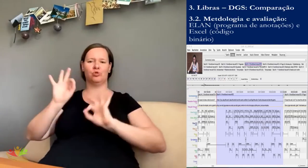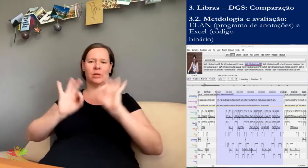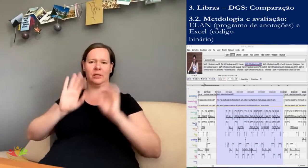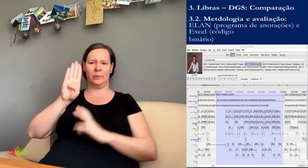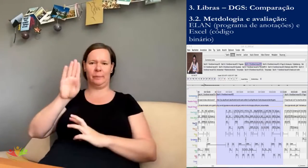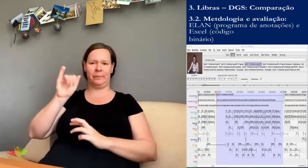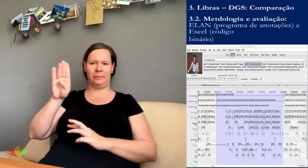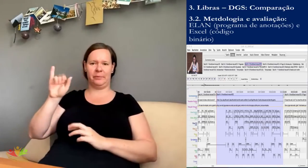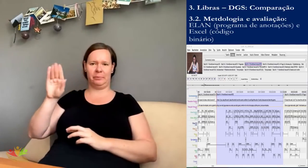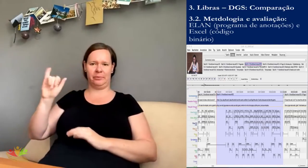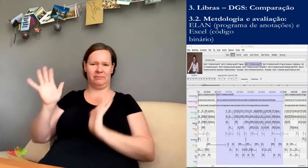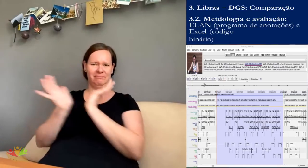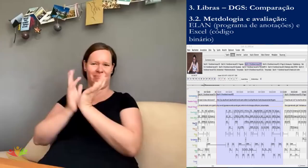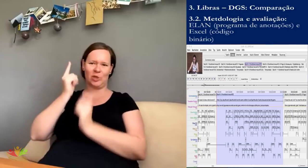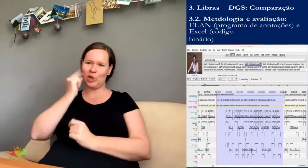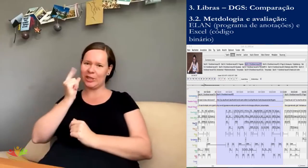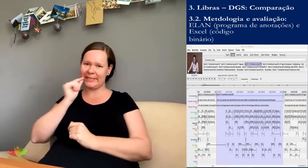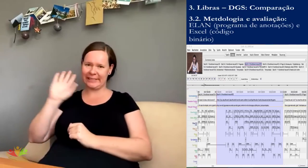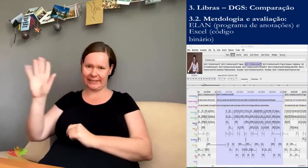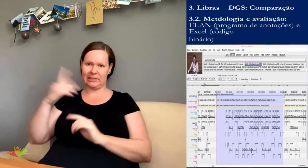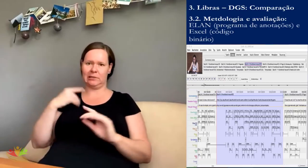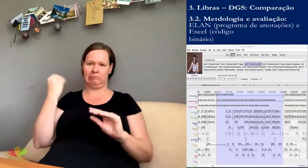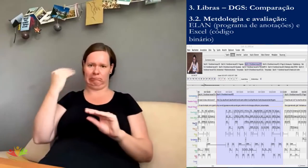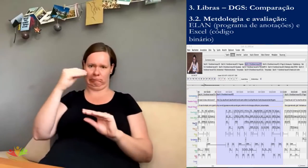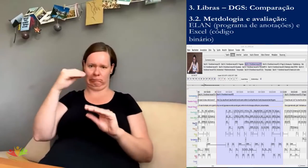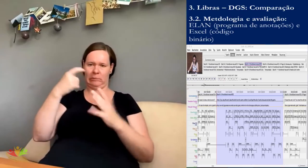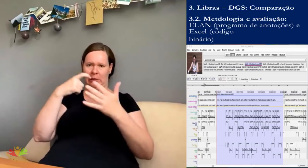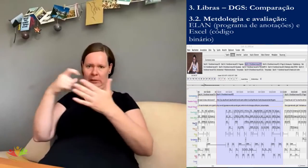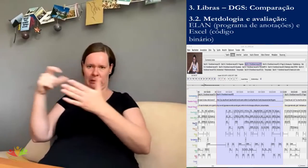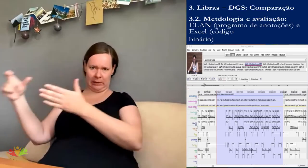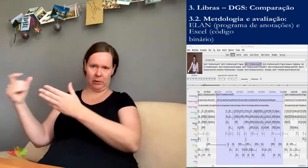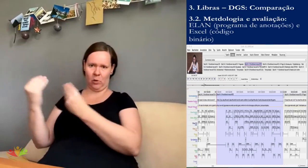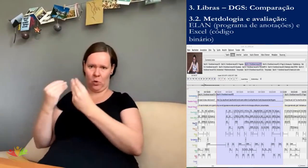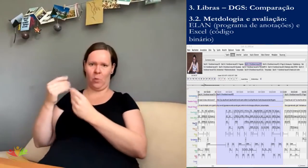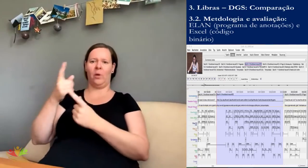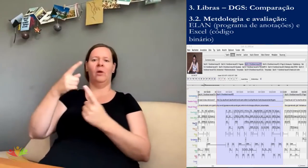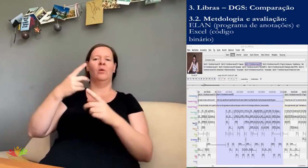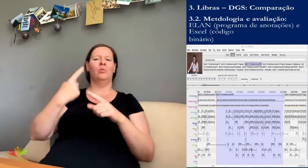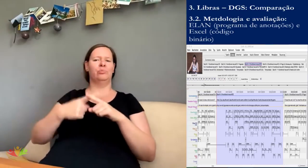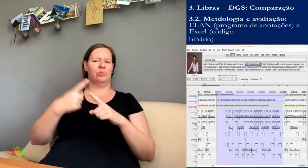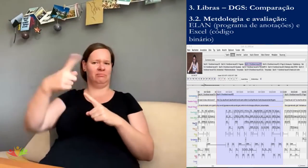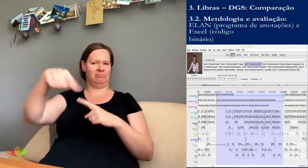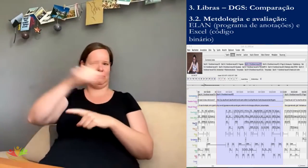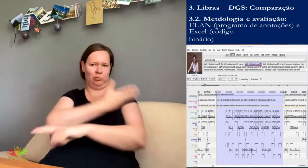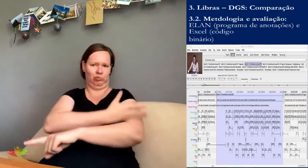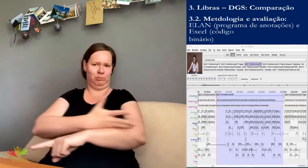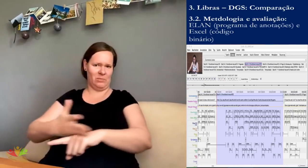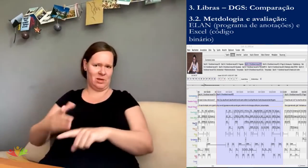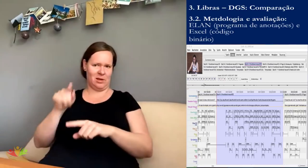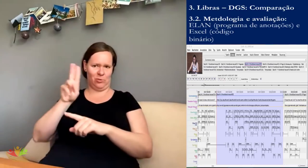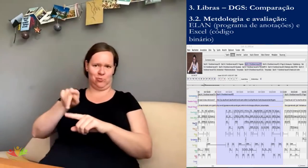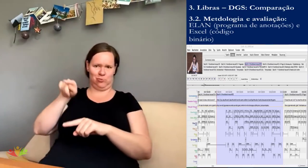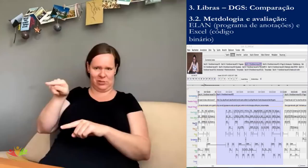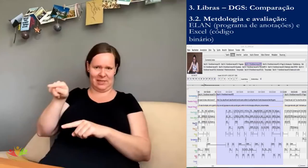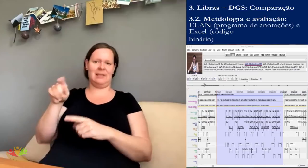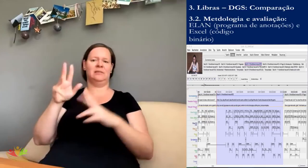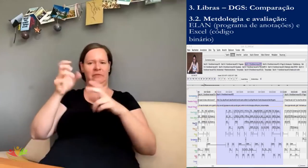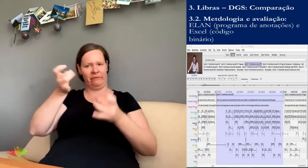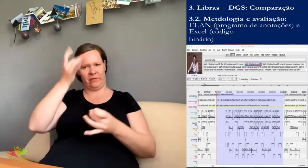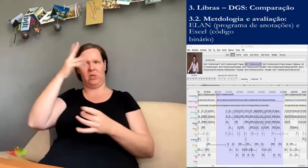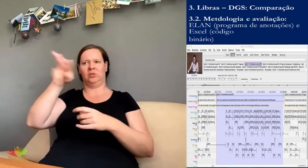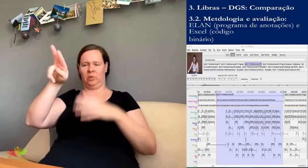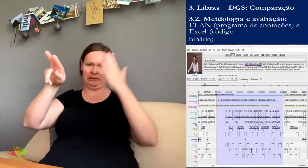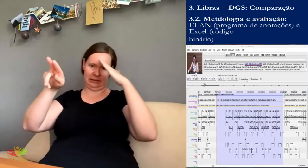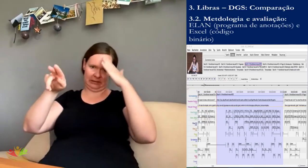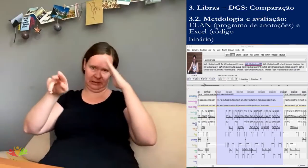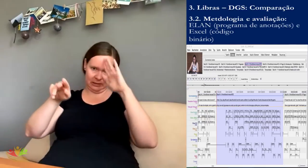da Libras, a gente usou muitas coisas do projeto BBB, da professora Ronice Quadros,